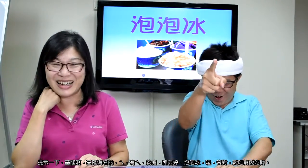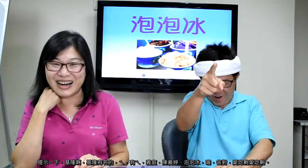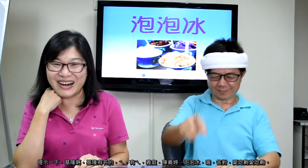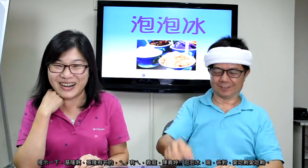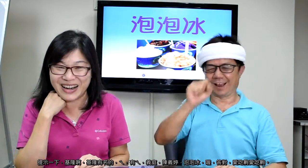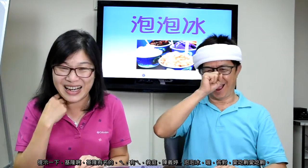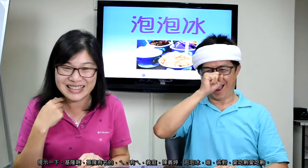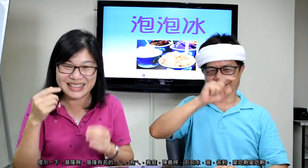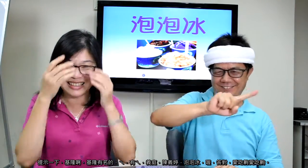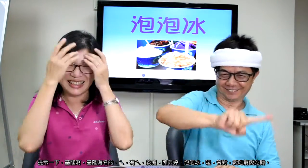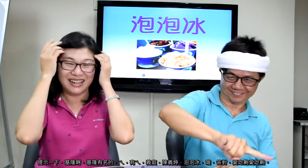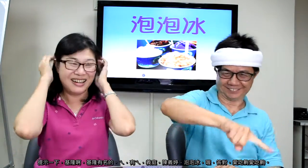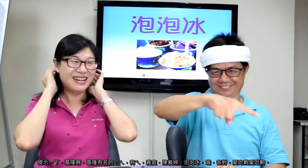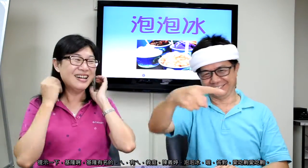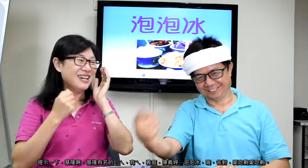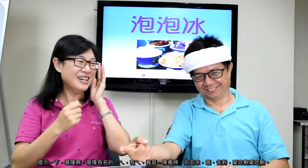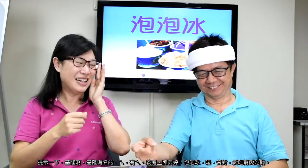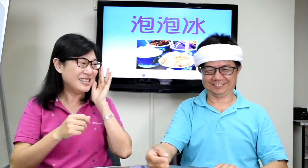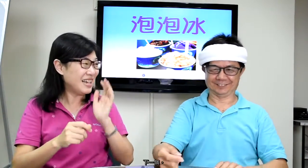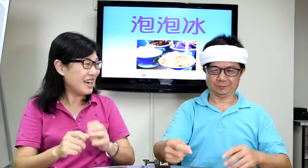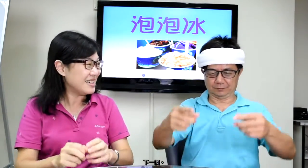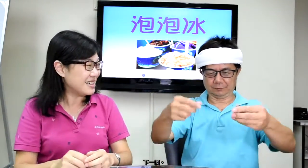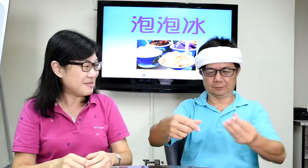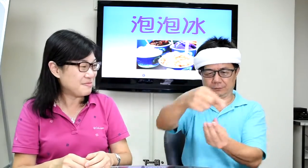哦，爱吃哦。下一个，